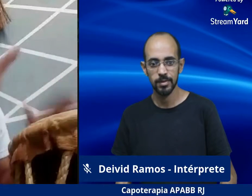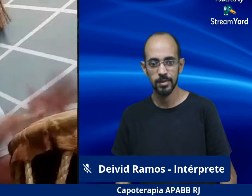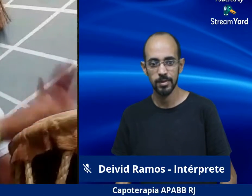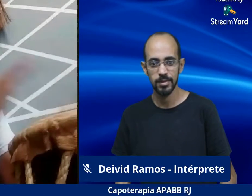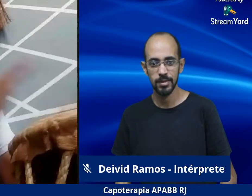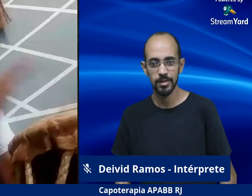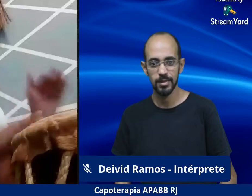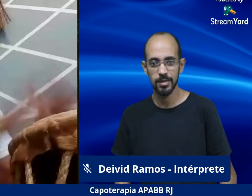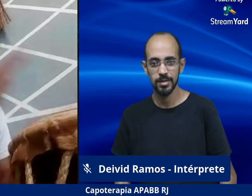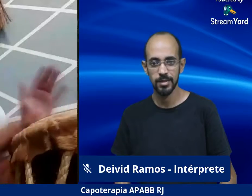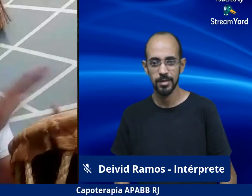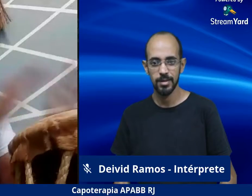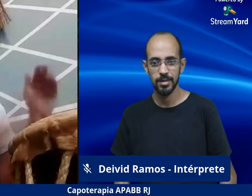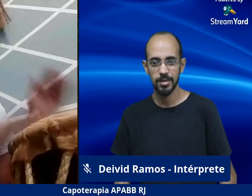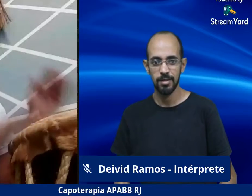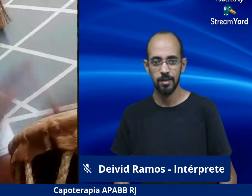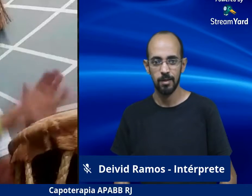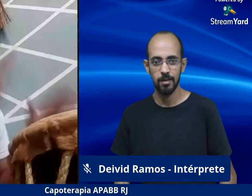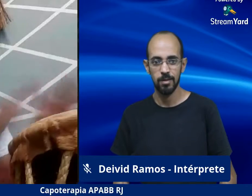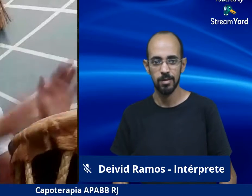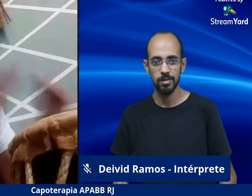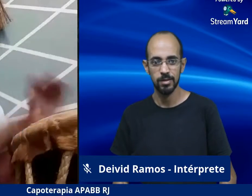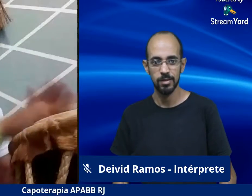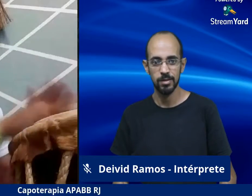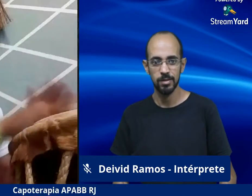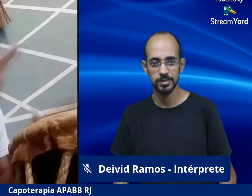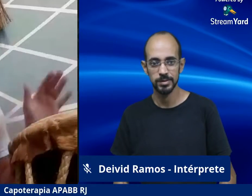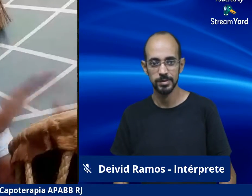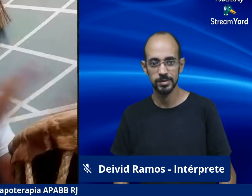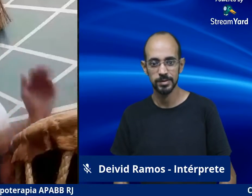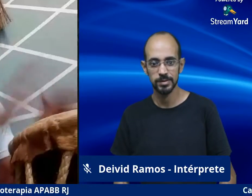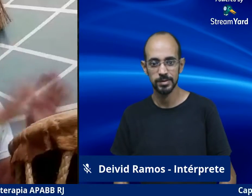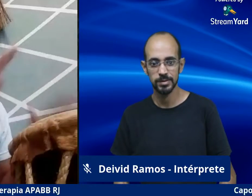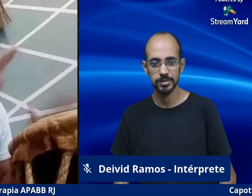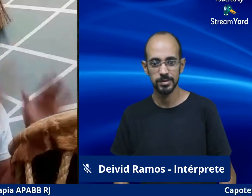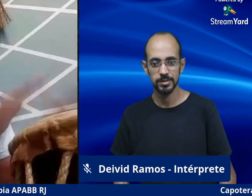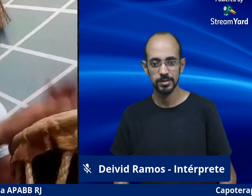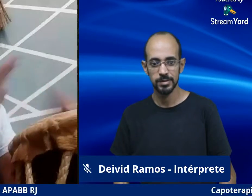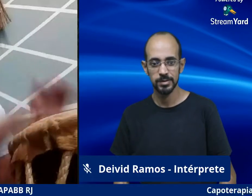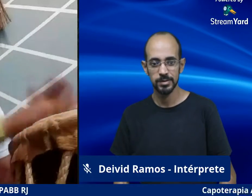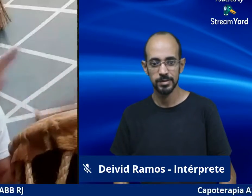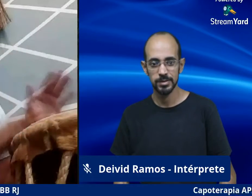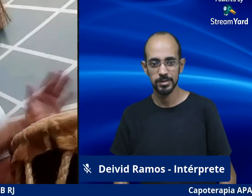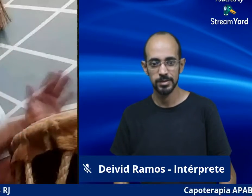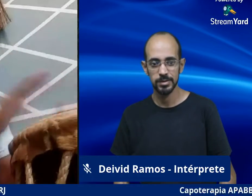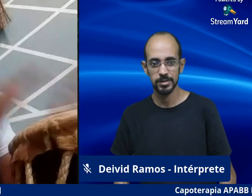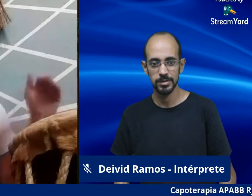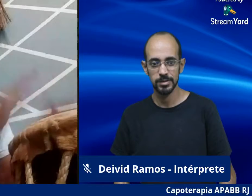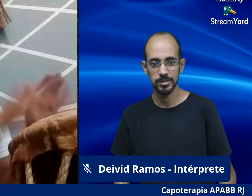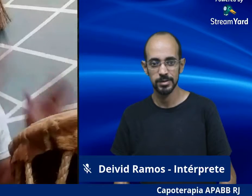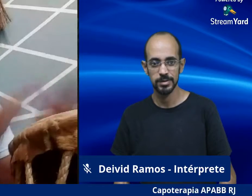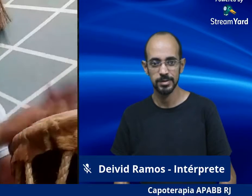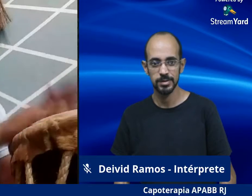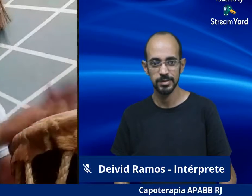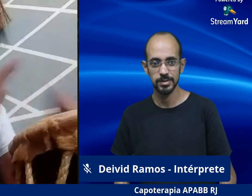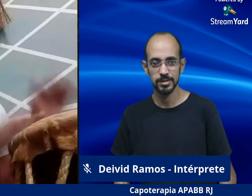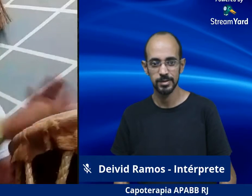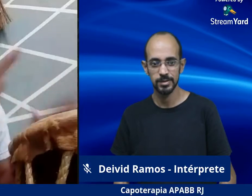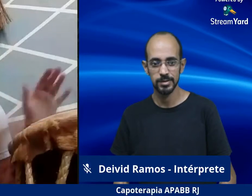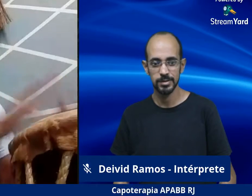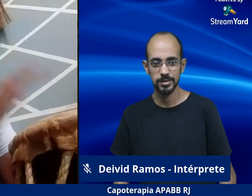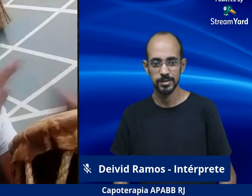Seu guarda civil não quer a roupa no parador. Meu Deus, como eu vou quarar